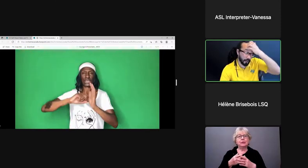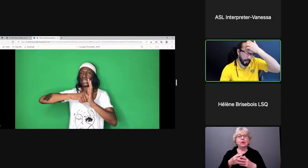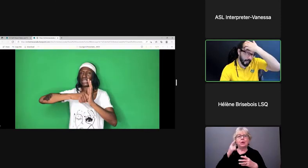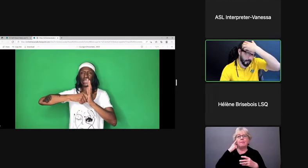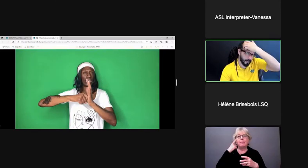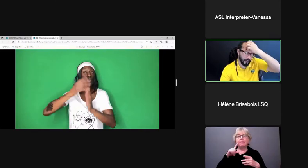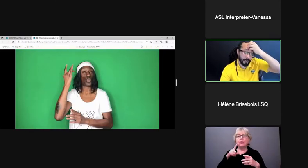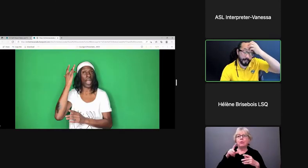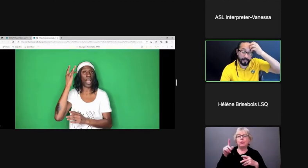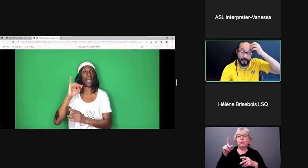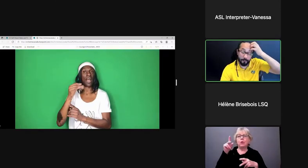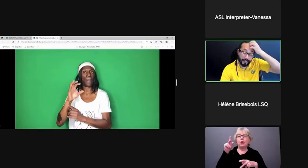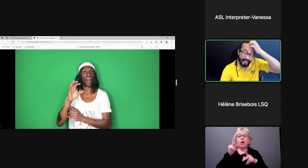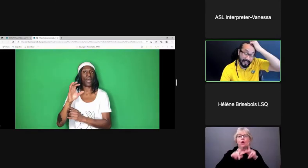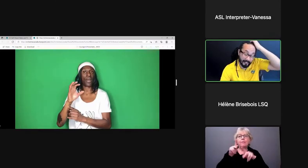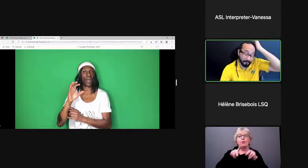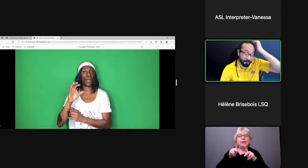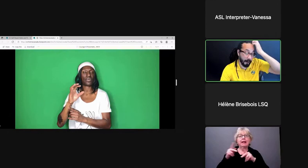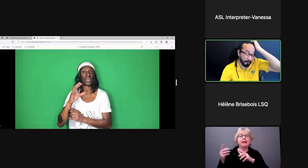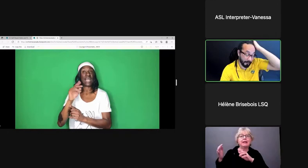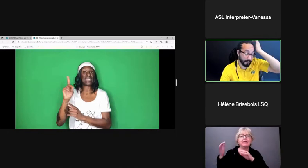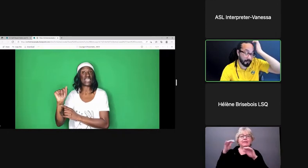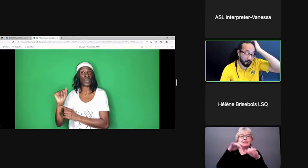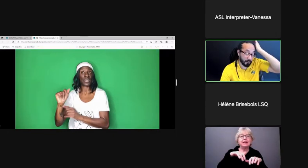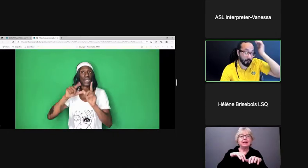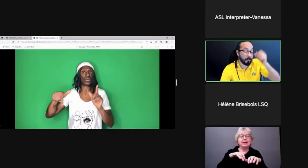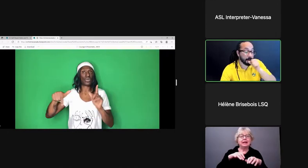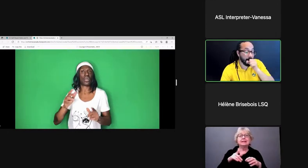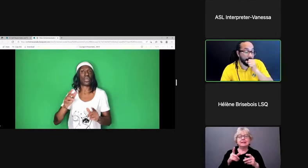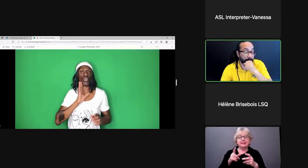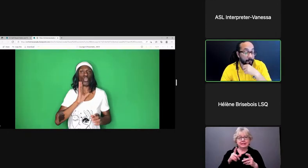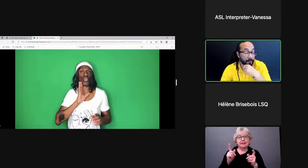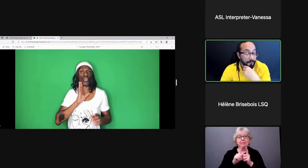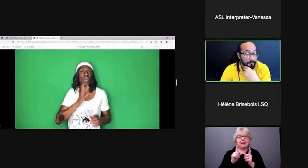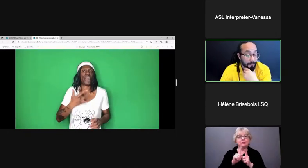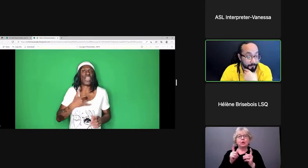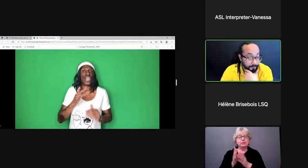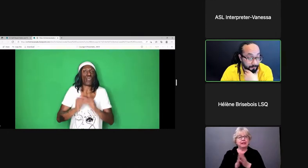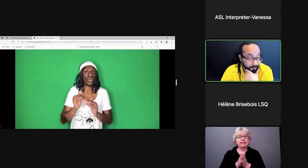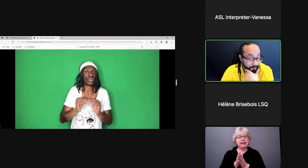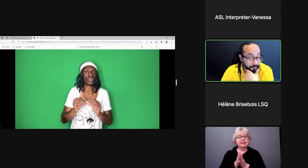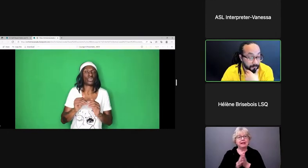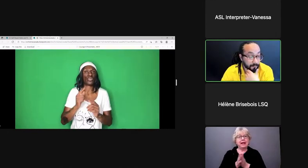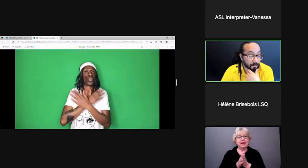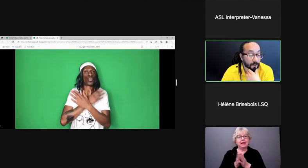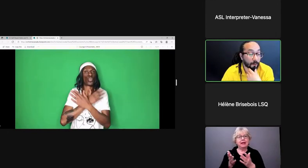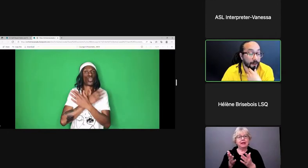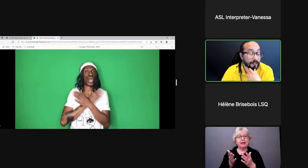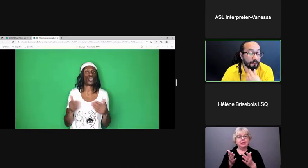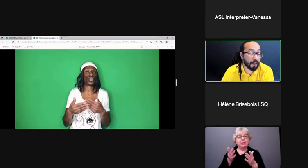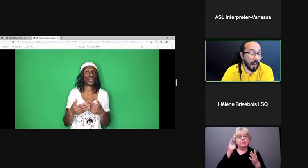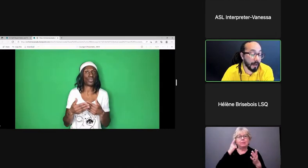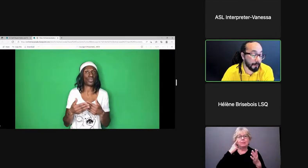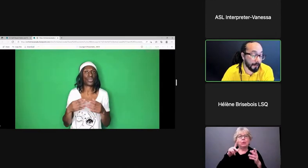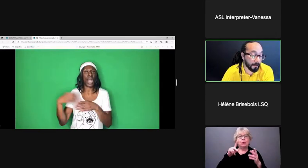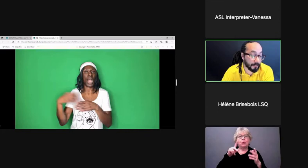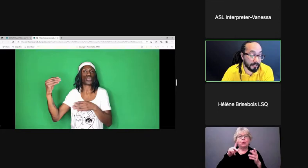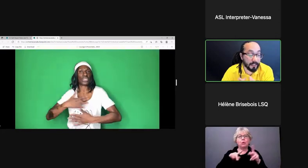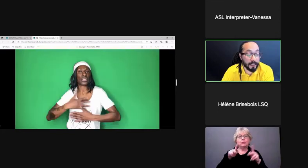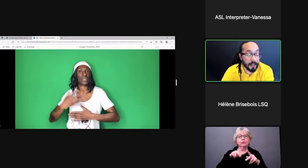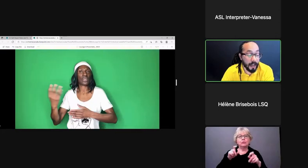vient, c'est aussi important que l'environnement permette et favorise la